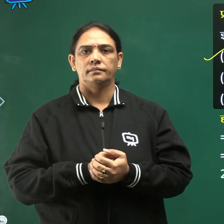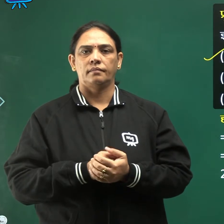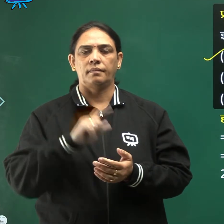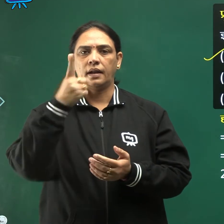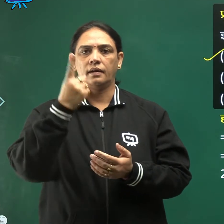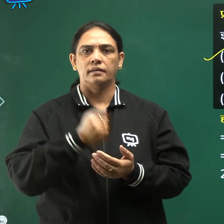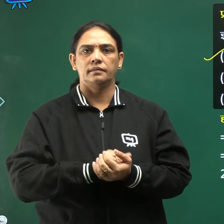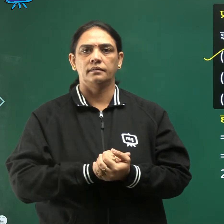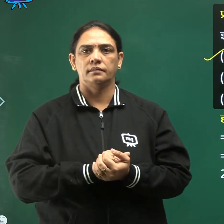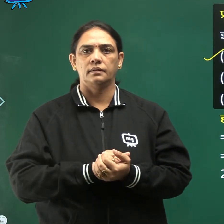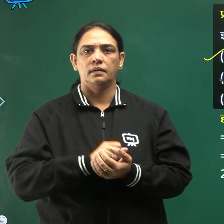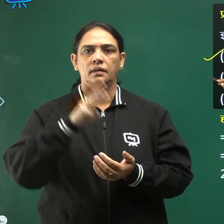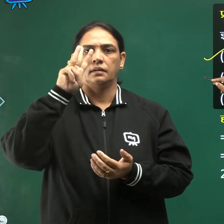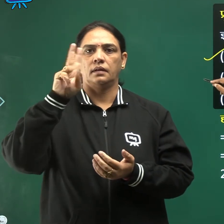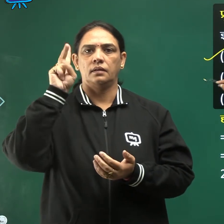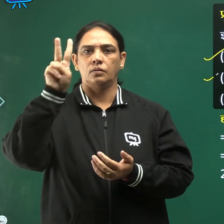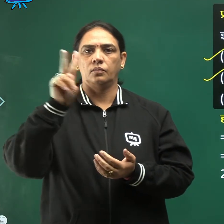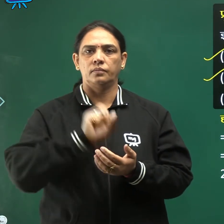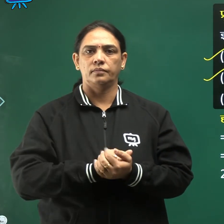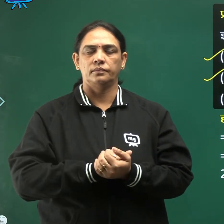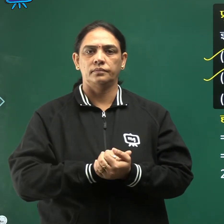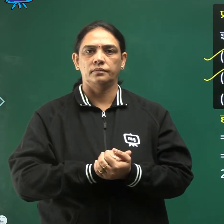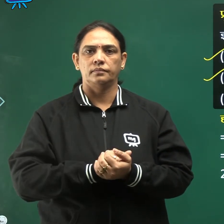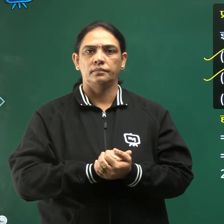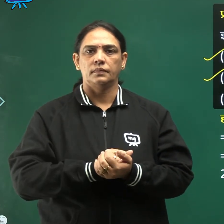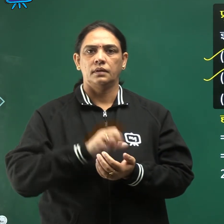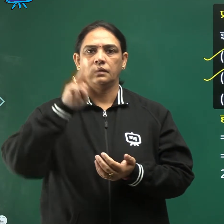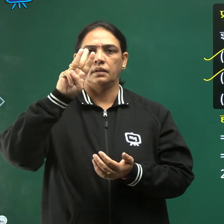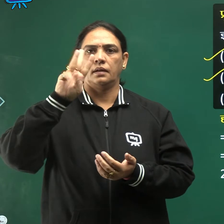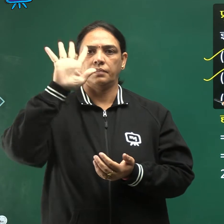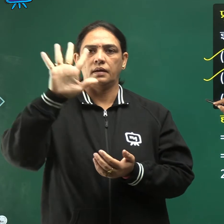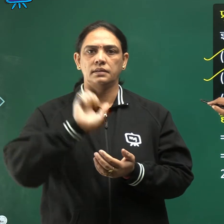पहला 32, दूसरा 35,